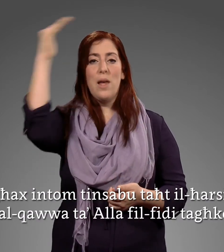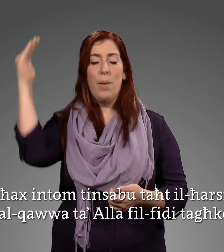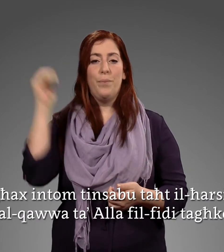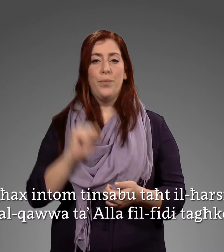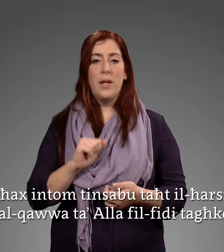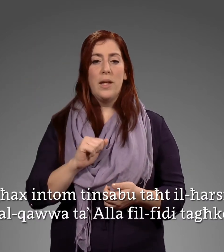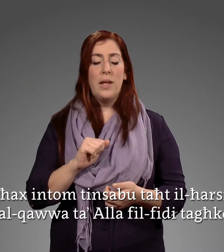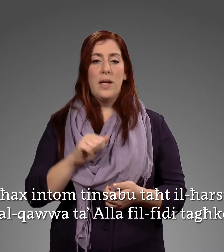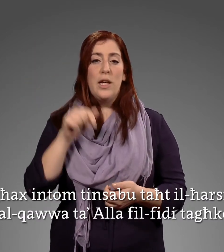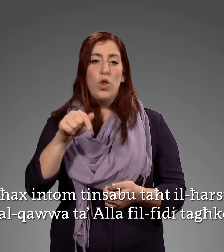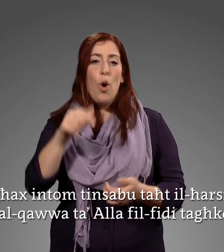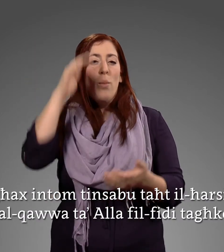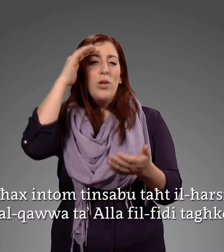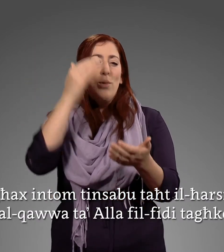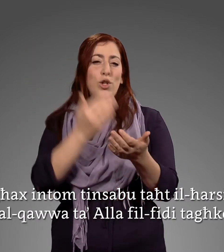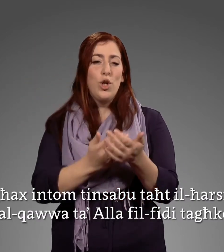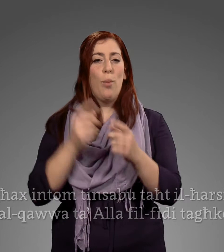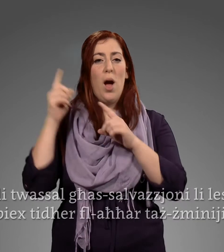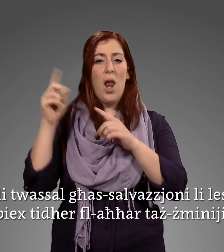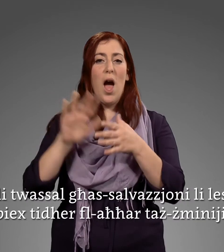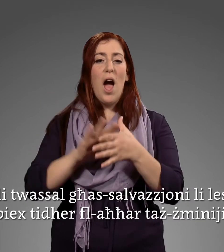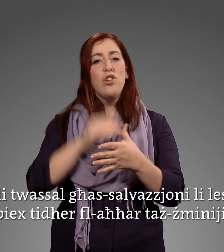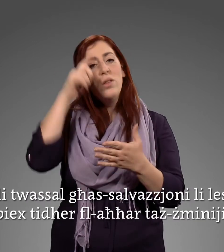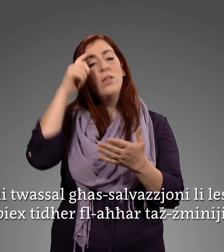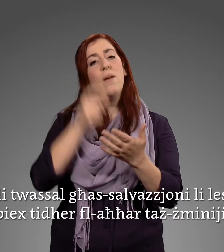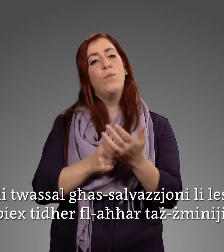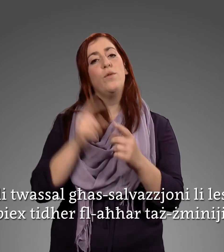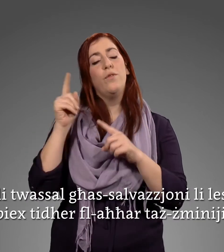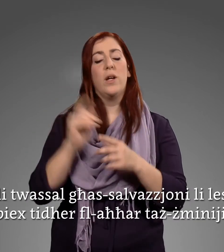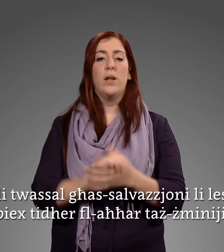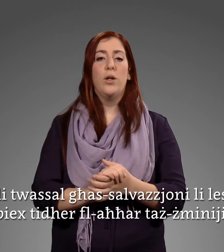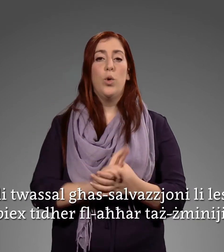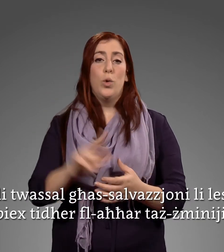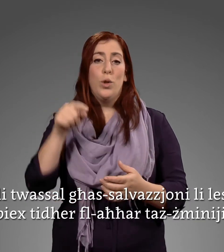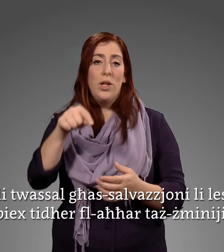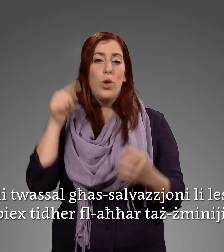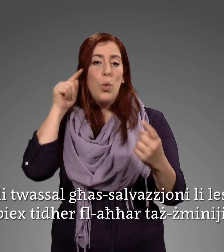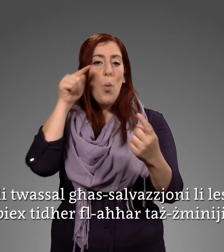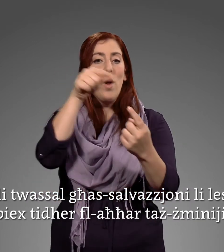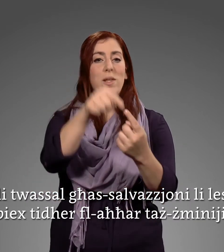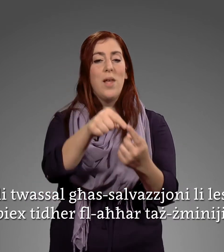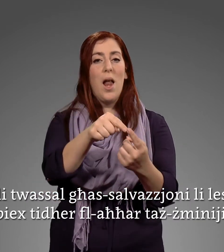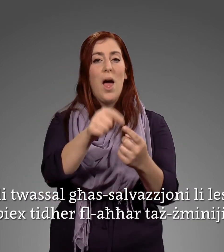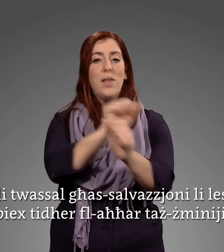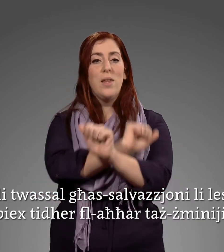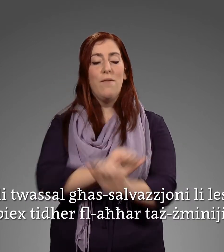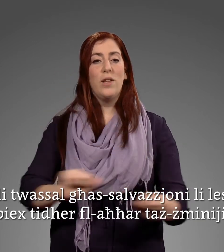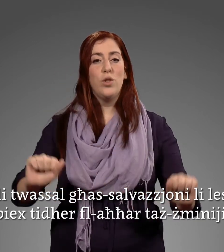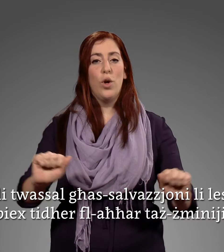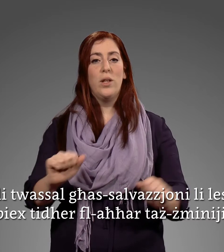il-ħarsin tal-qawwa ta' Alla fil-fidi tagħkom, li twassal għas-salvazzjoni li lesta biex tidher fl-aħħar ta'